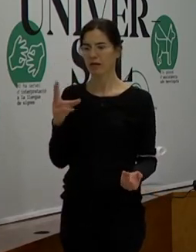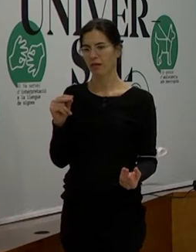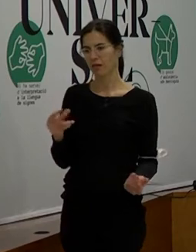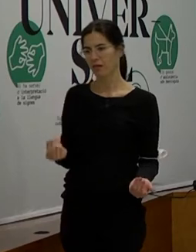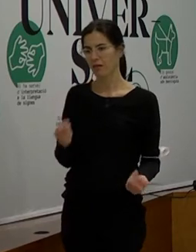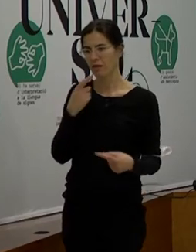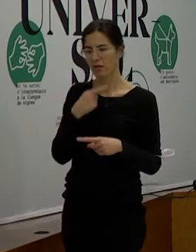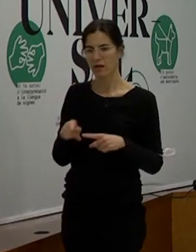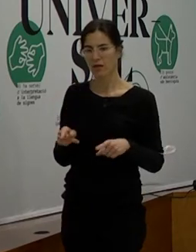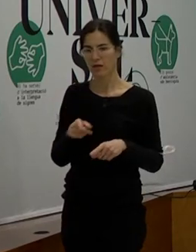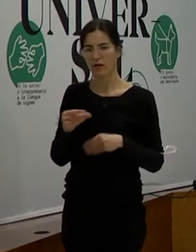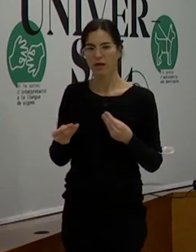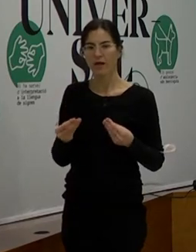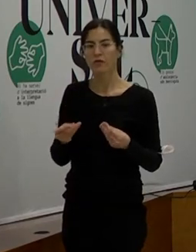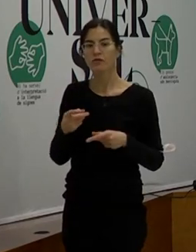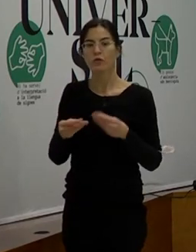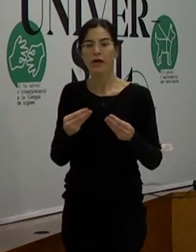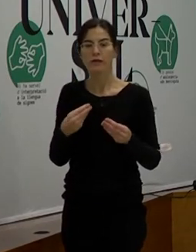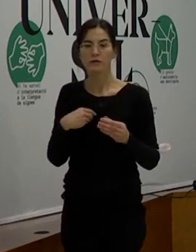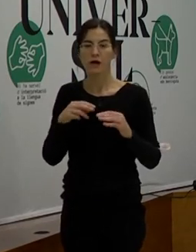Entonces, peatonalitza.